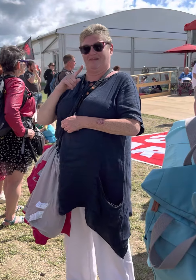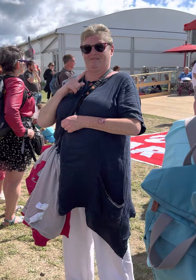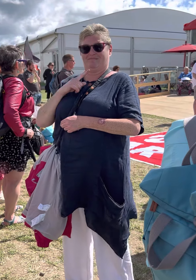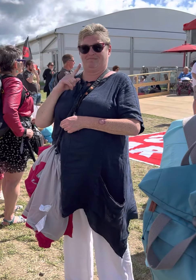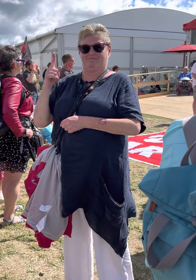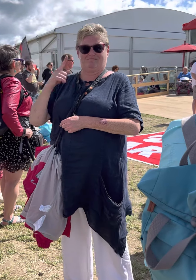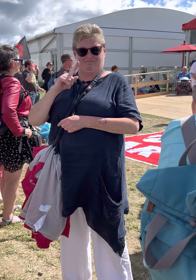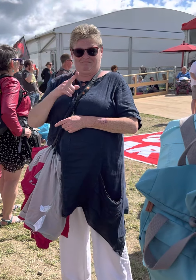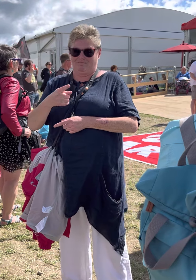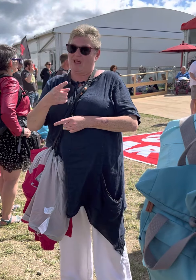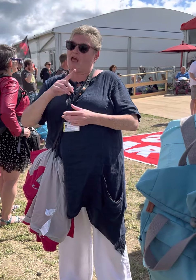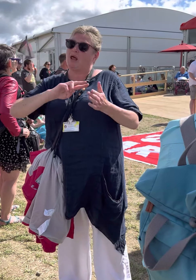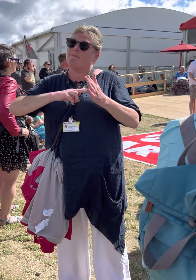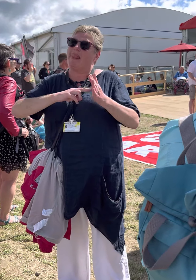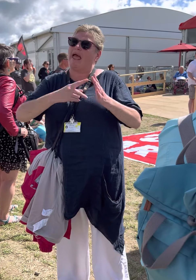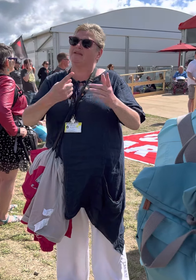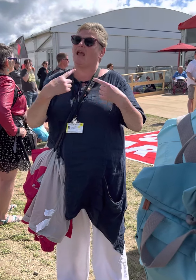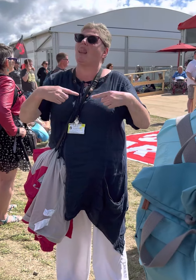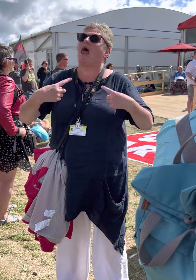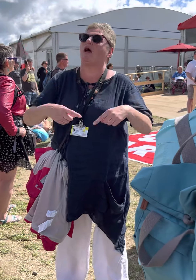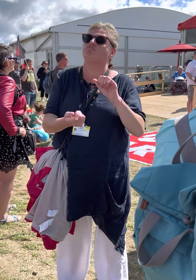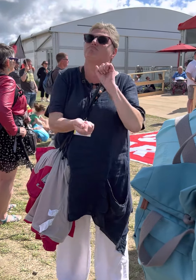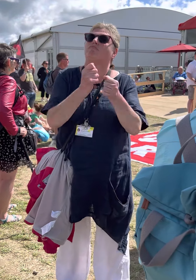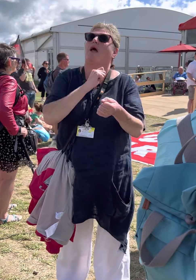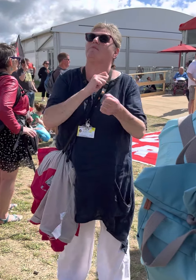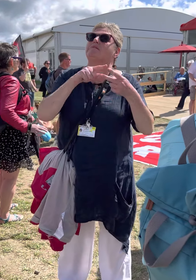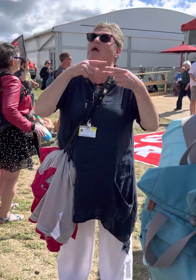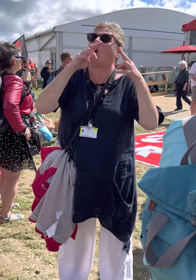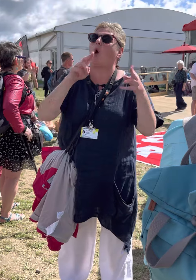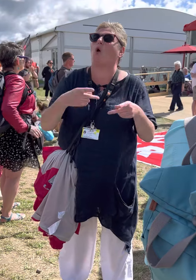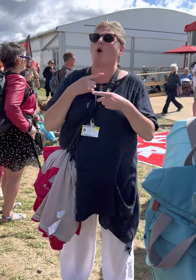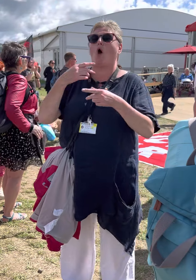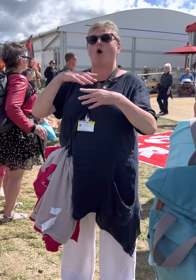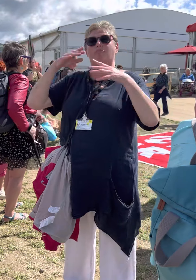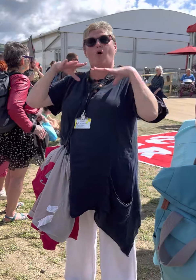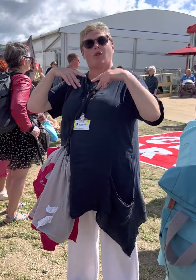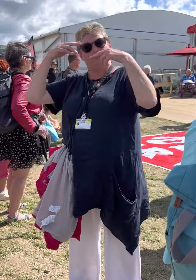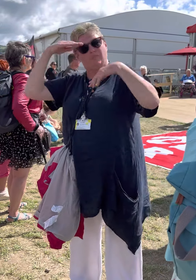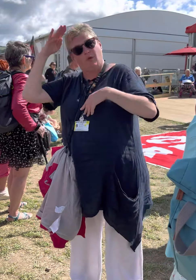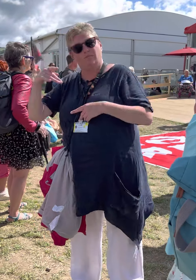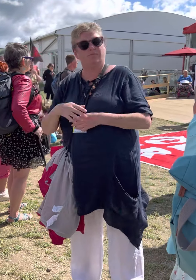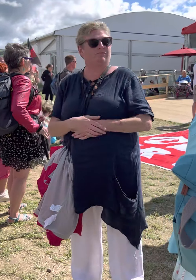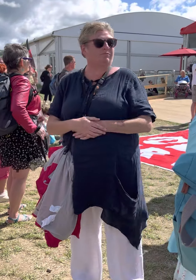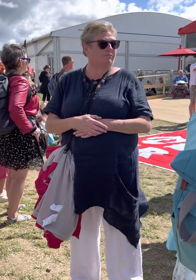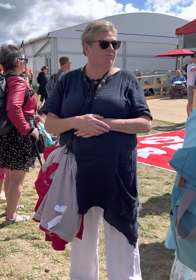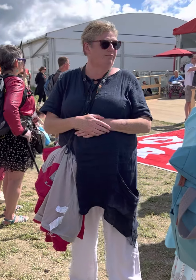cyfyngiad cynllunio ar newid defnydd ti i fod yn ail dŷ neu lety gwyliau.